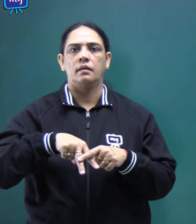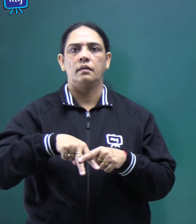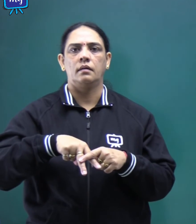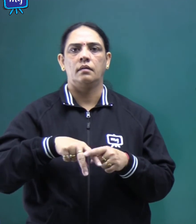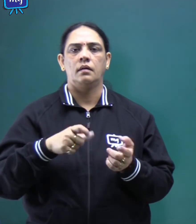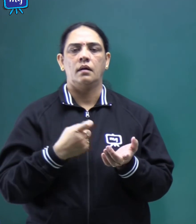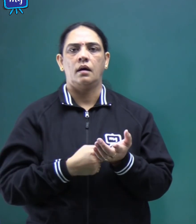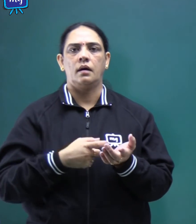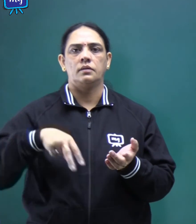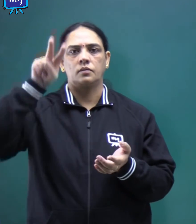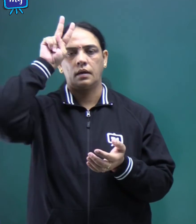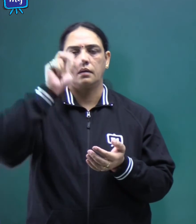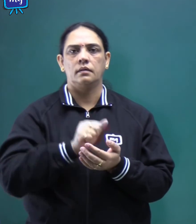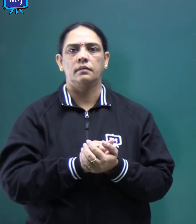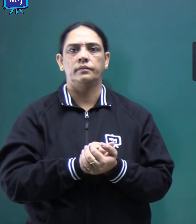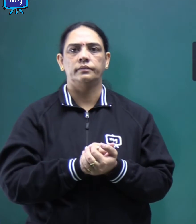आर स्क्वायर।